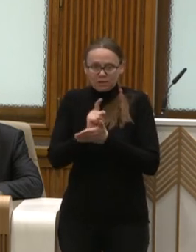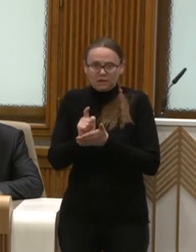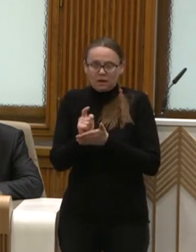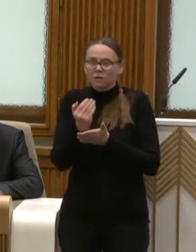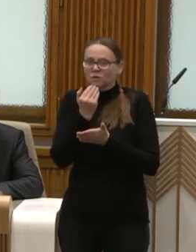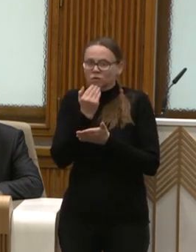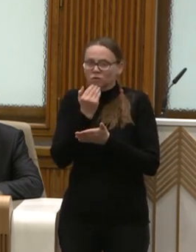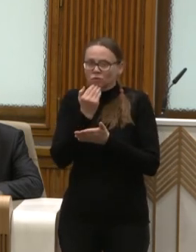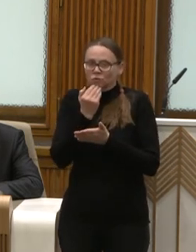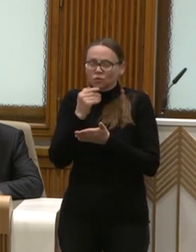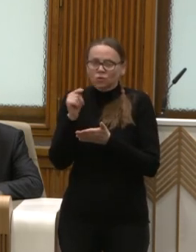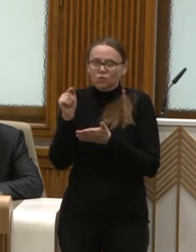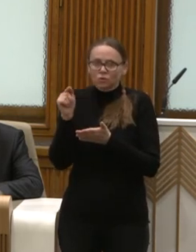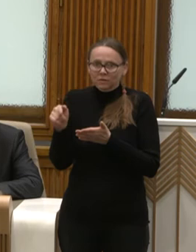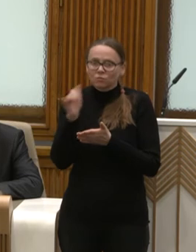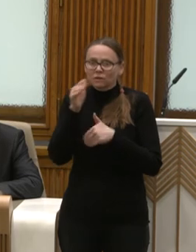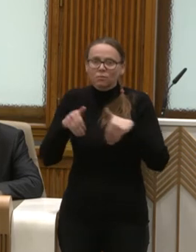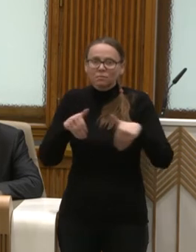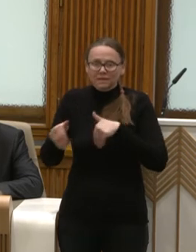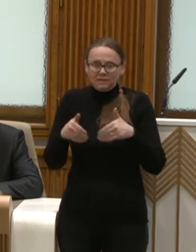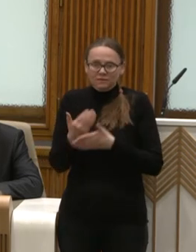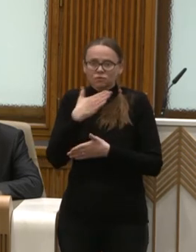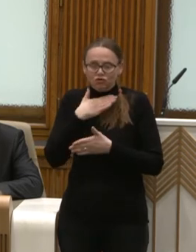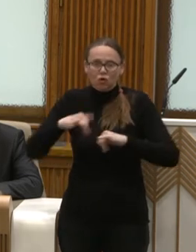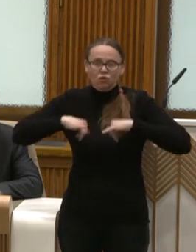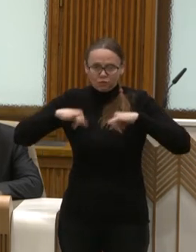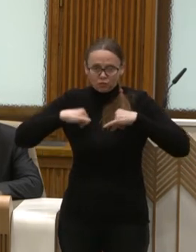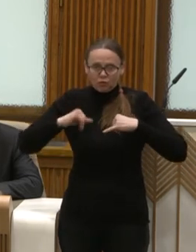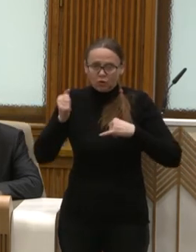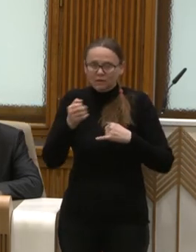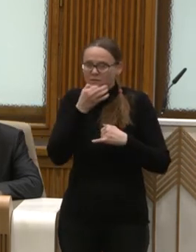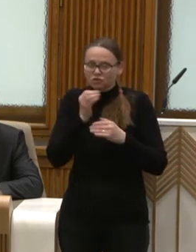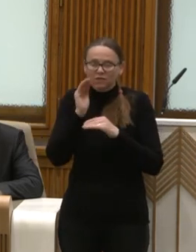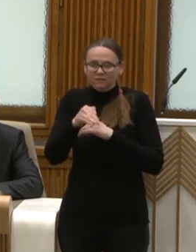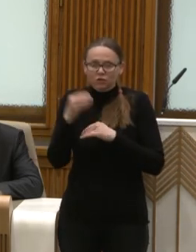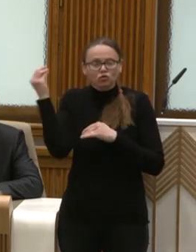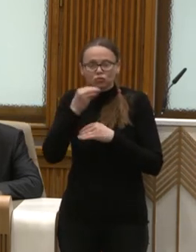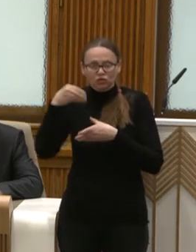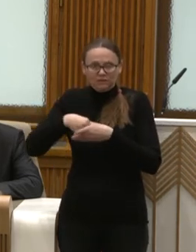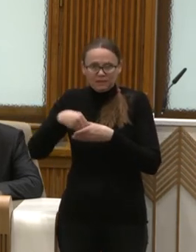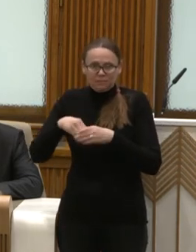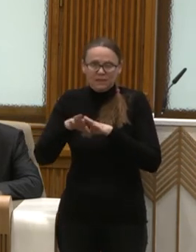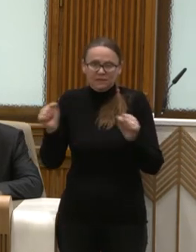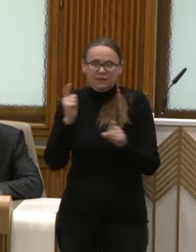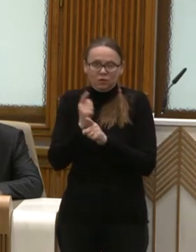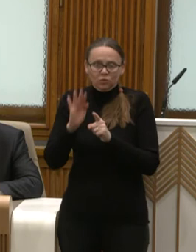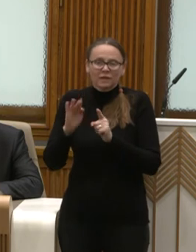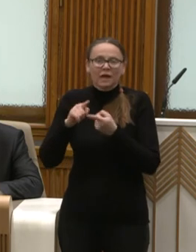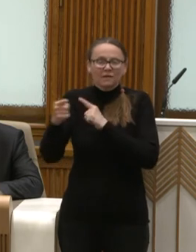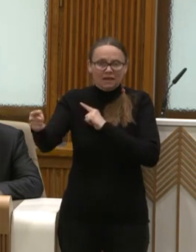da se bo ministrstvo za šolstvo trudilo, da se čim več učnih vsebin izvede tudi